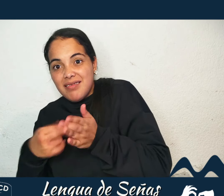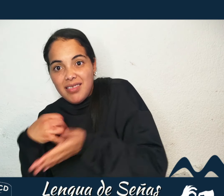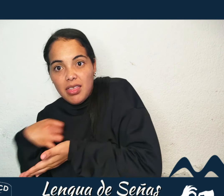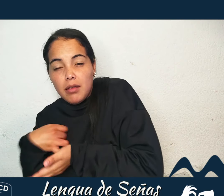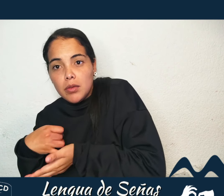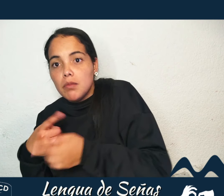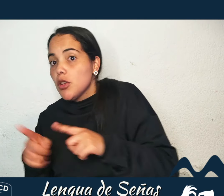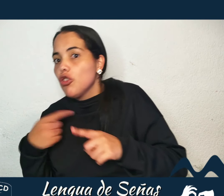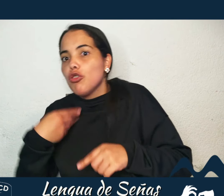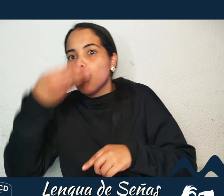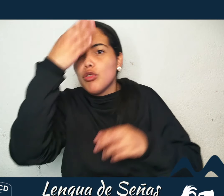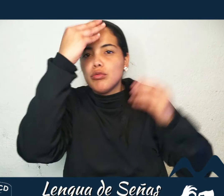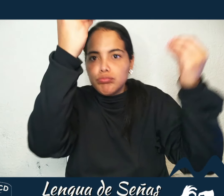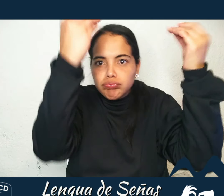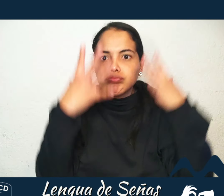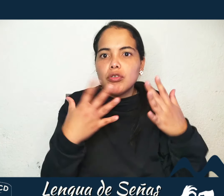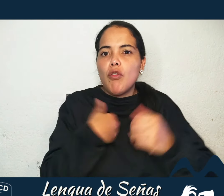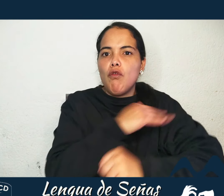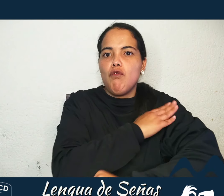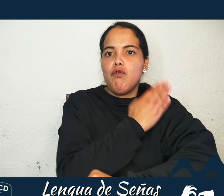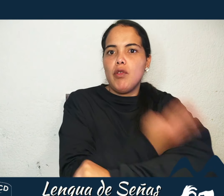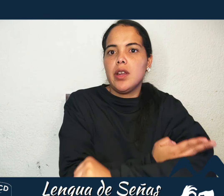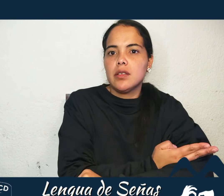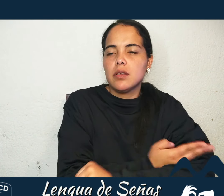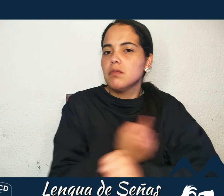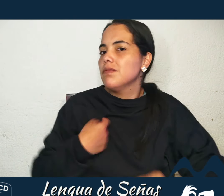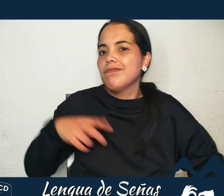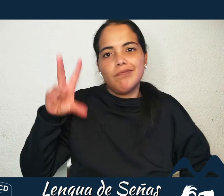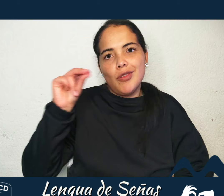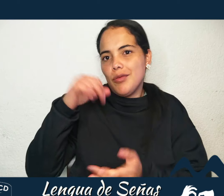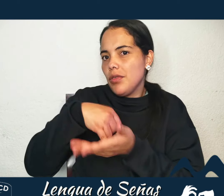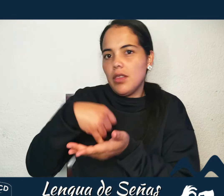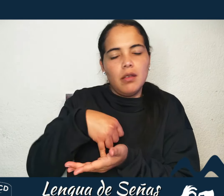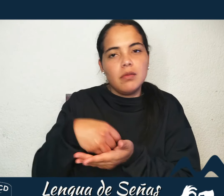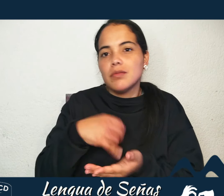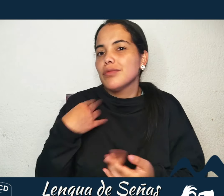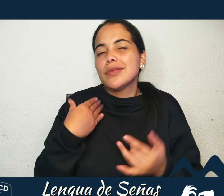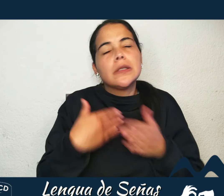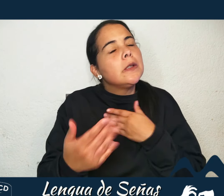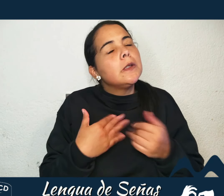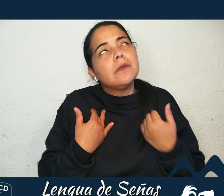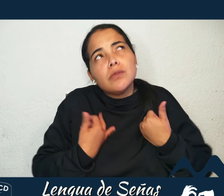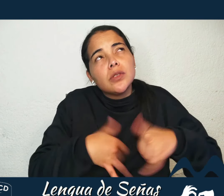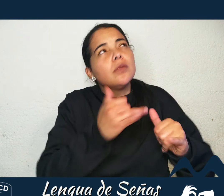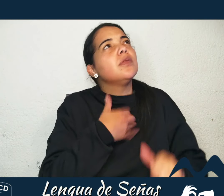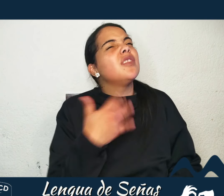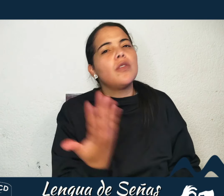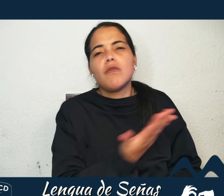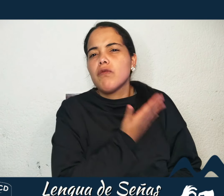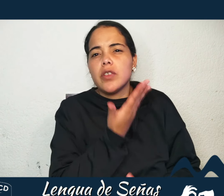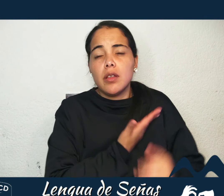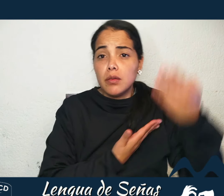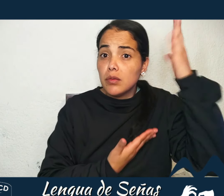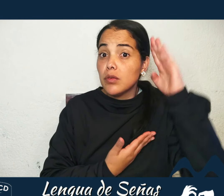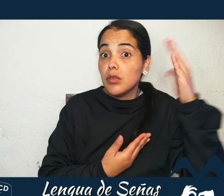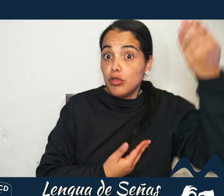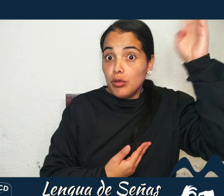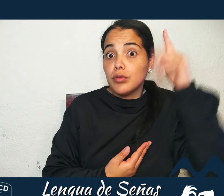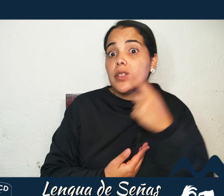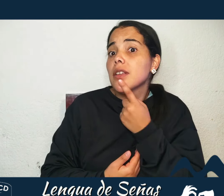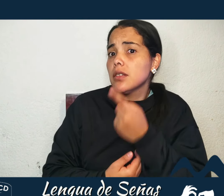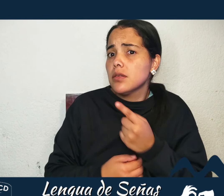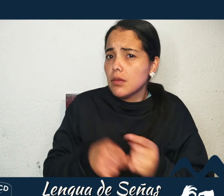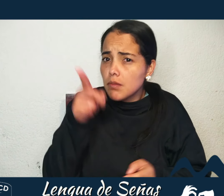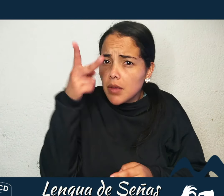por la fuerza que Dios le daba. Y la palabra o la frase, bástate mi gracia, Dios le estaba diciendo, mira